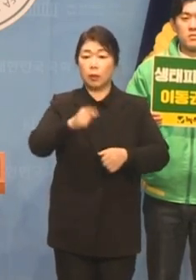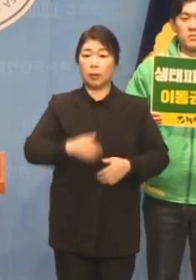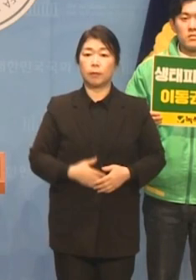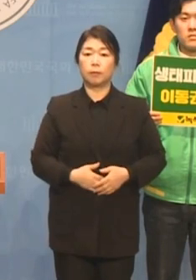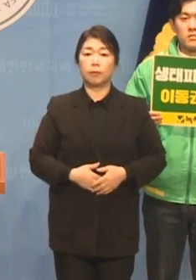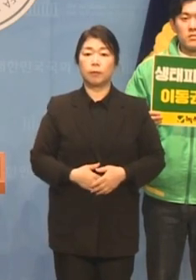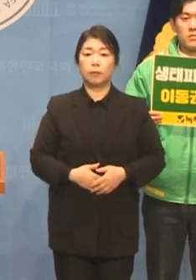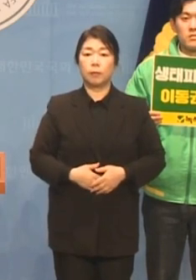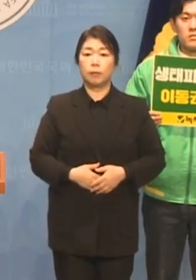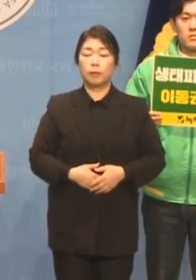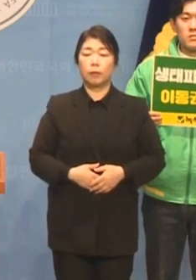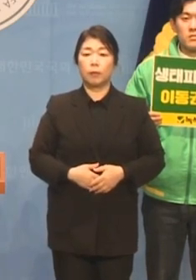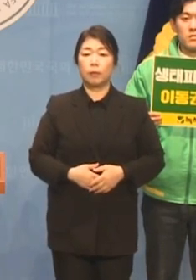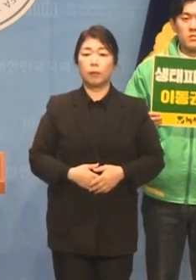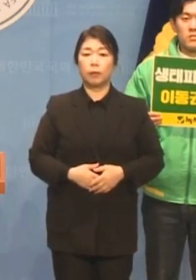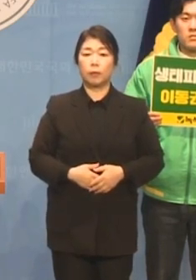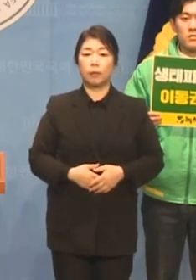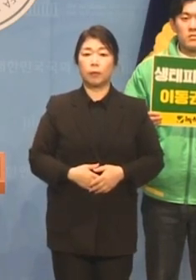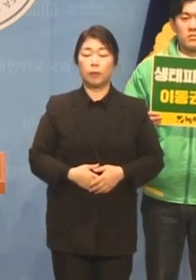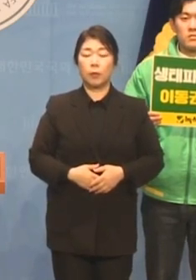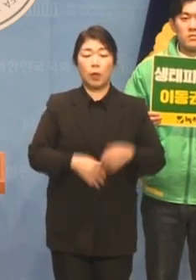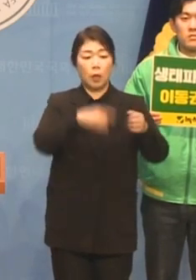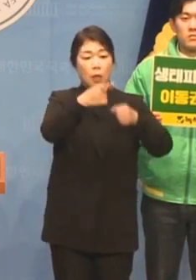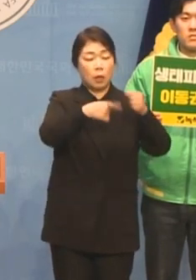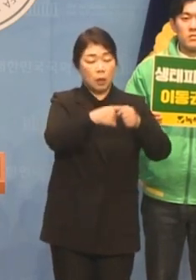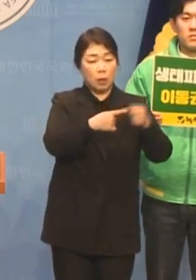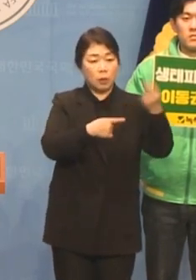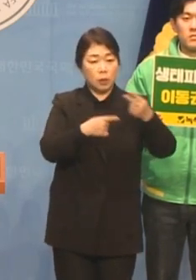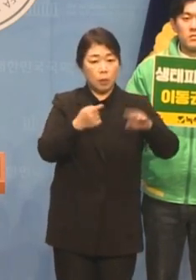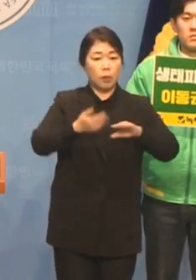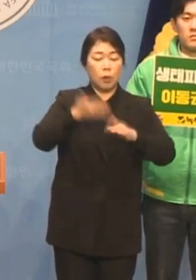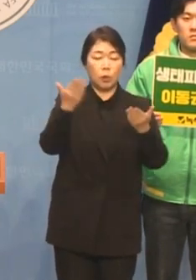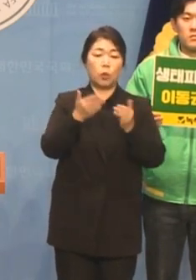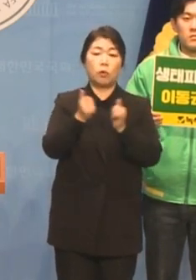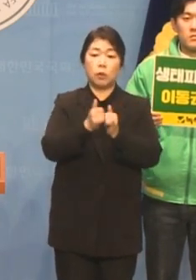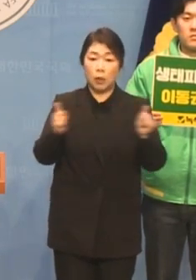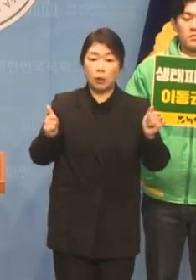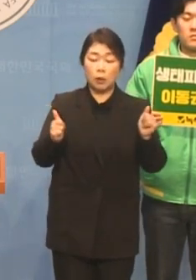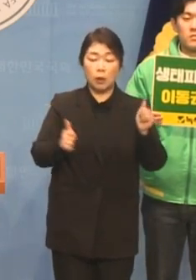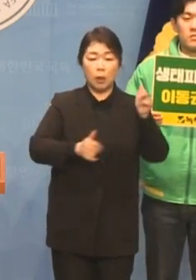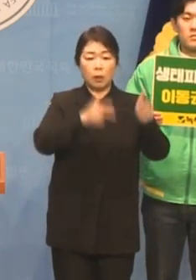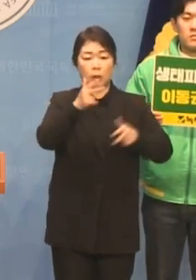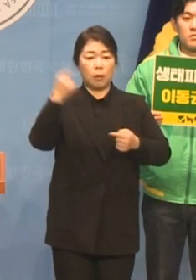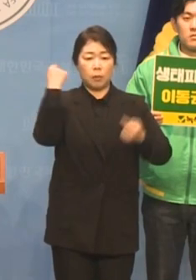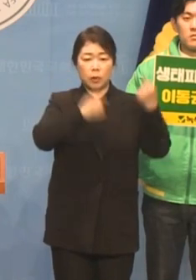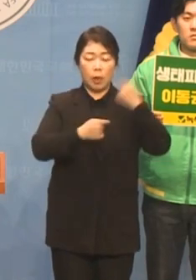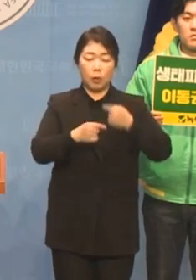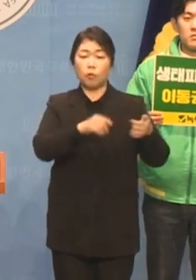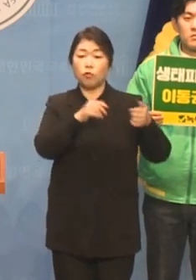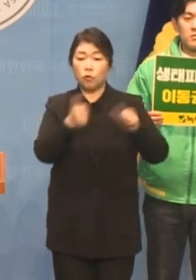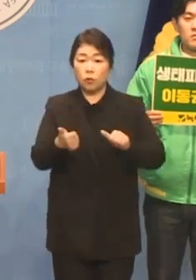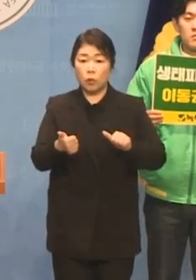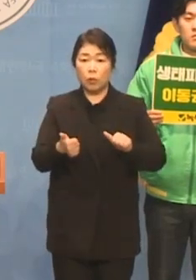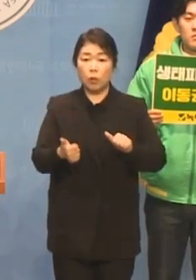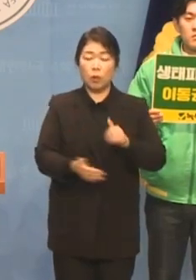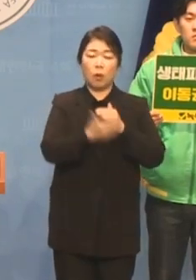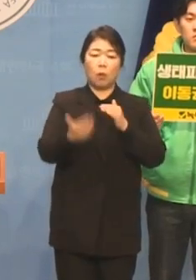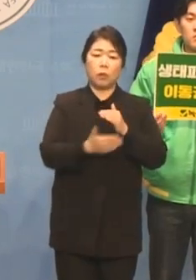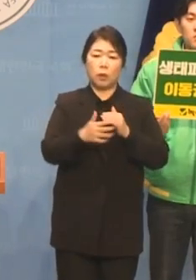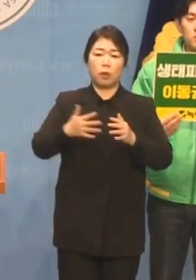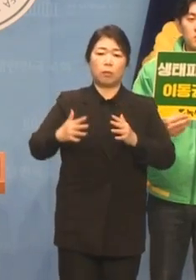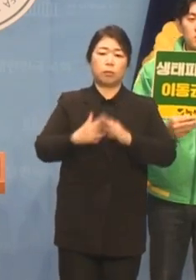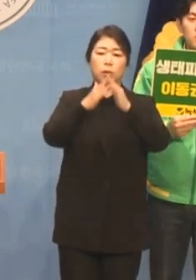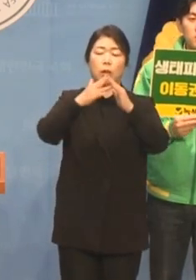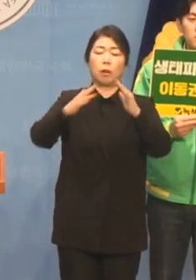세우고 있습니다 한해에만 2,000명이 넘는 노동자들이 산제로 죽고 부실하게 지어진